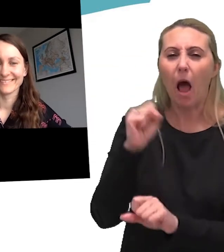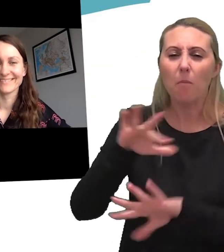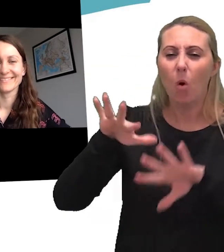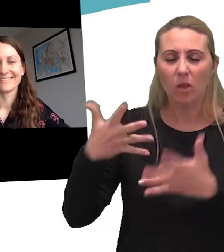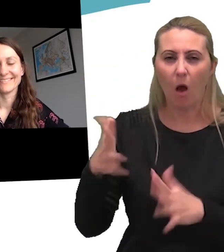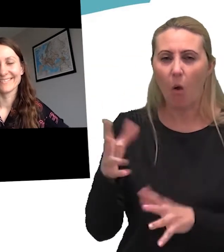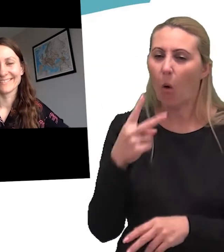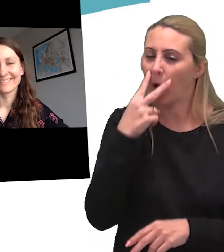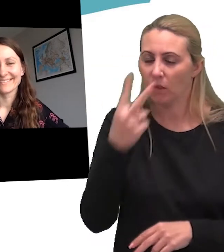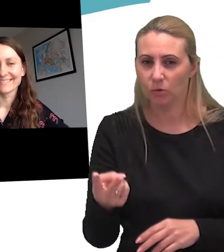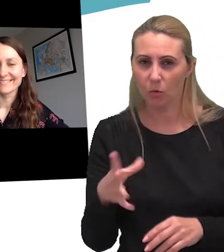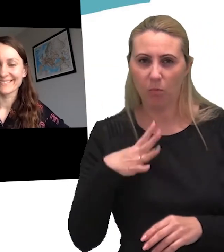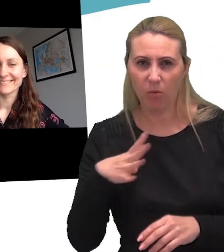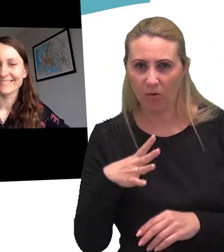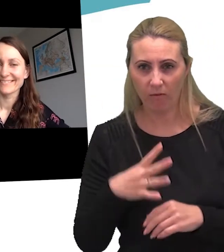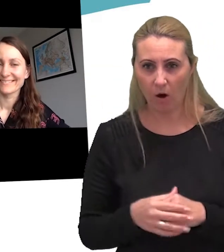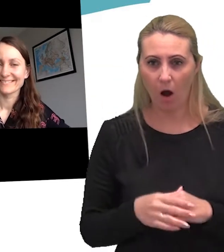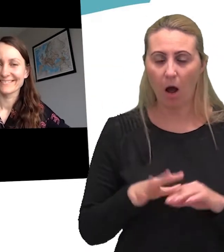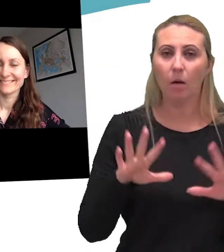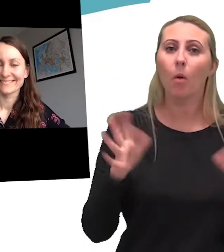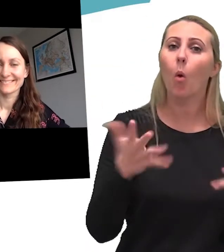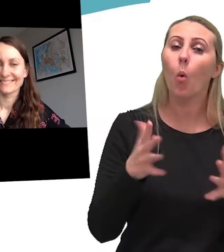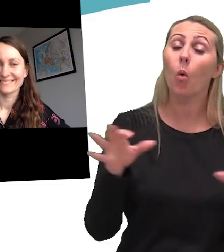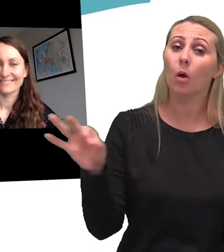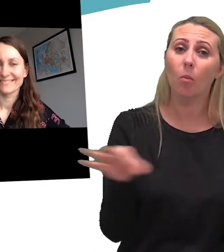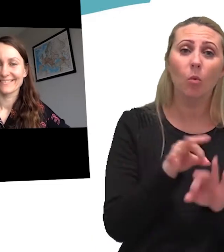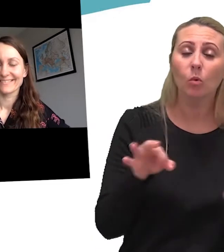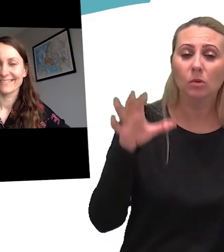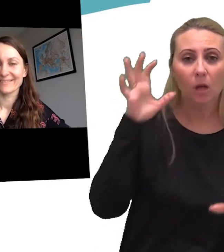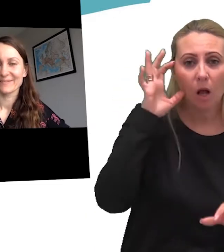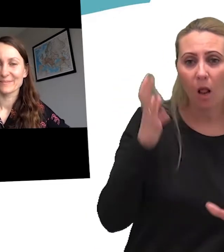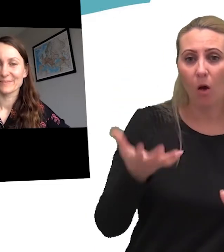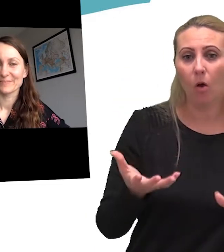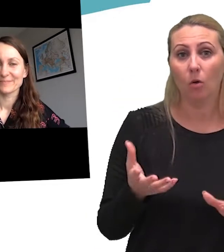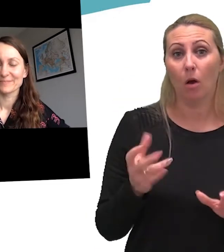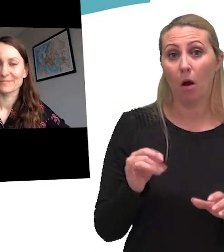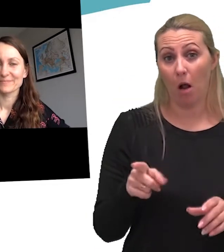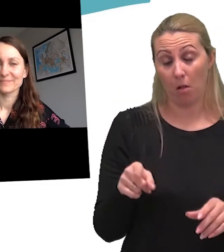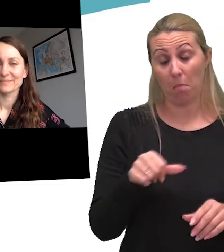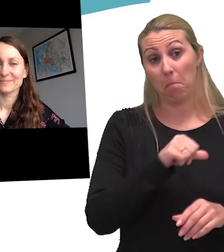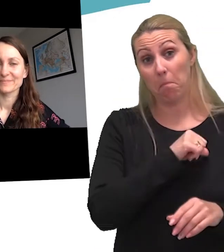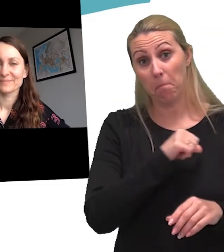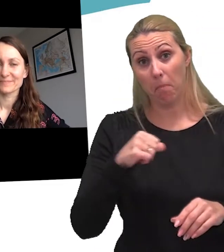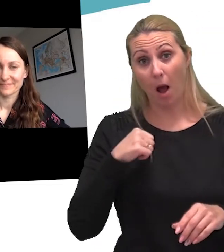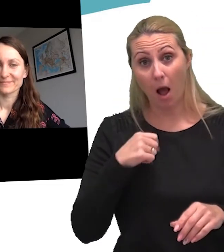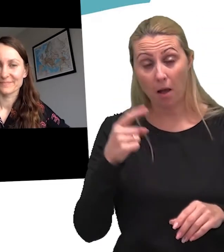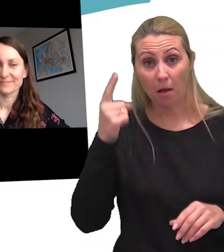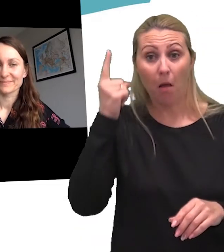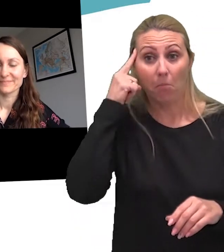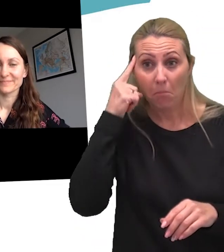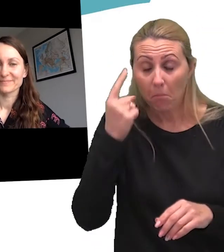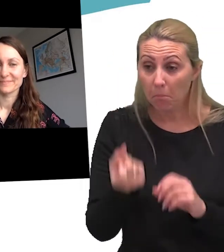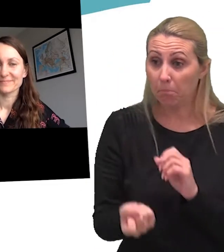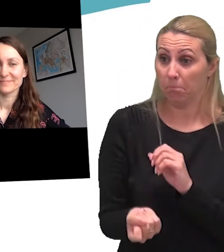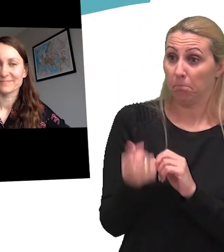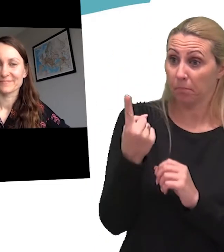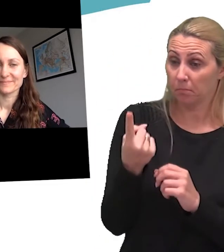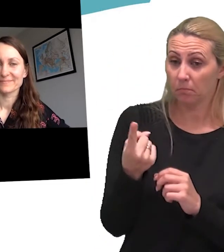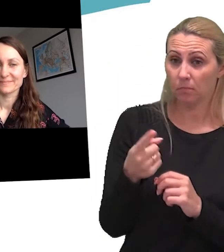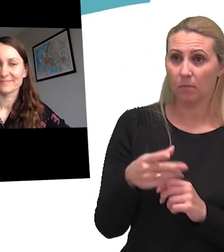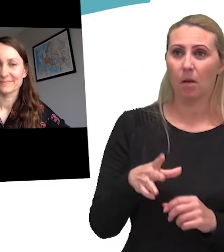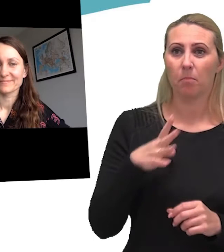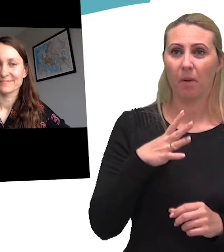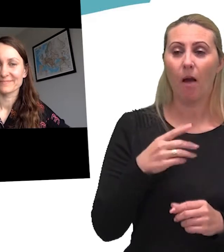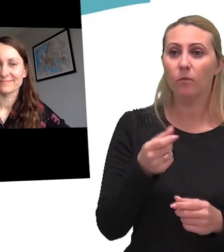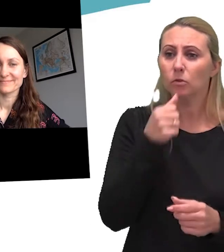čia žiūrė, arba kokios muzikos klausosi. Gali būti, kad net ir jūs patys sužinosit, arba jeigu žaidžia žaidimą, kur šiaip